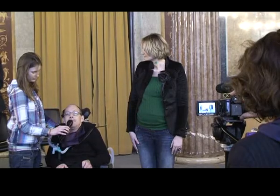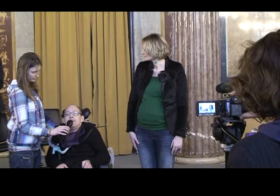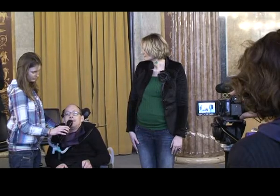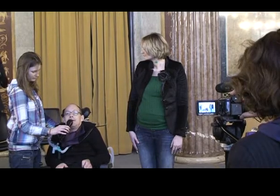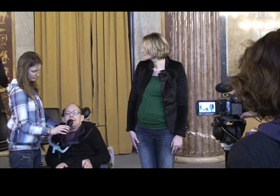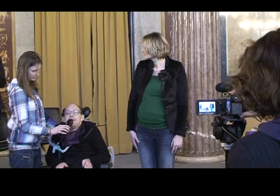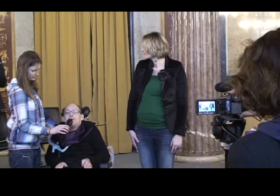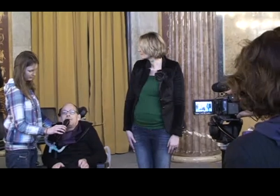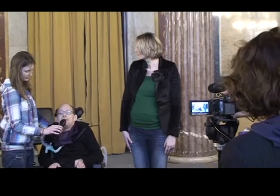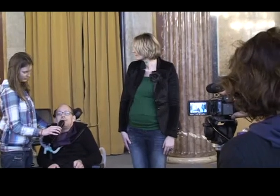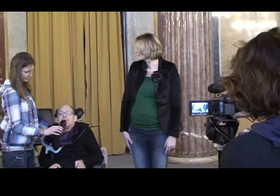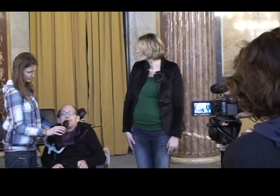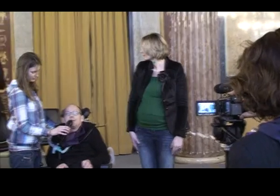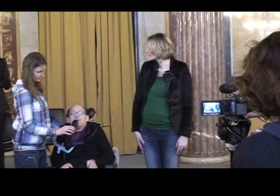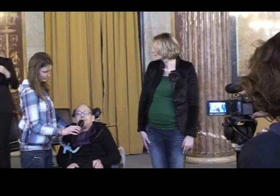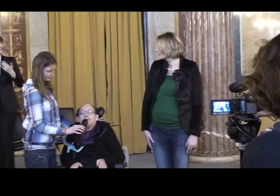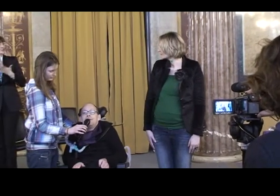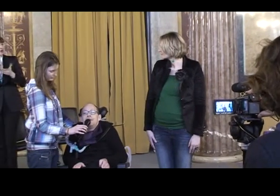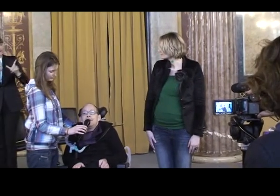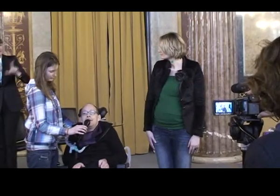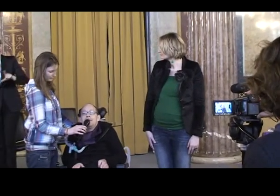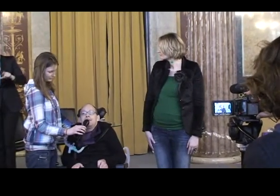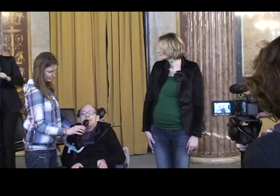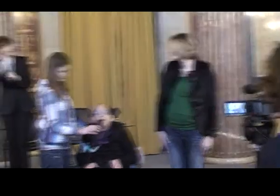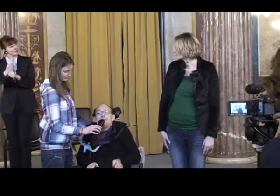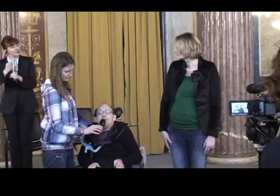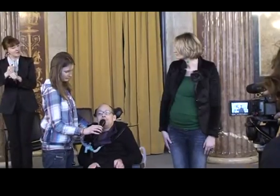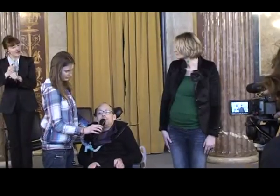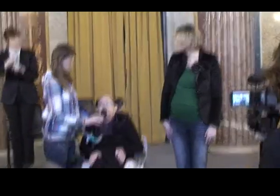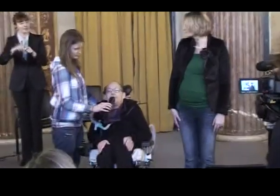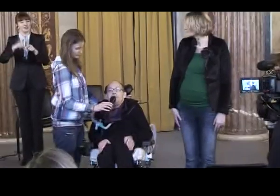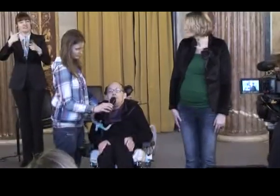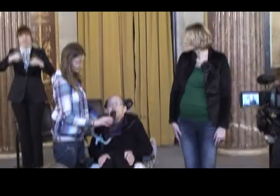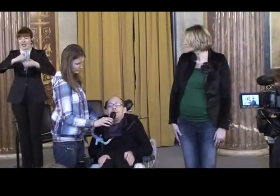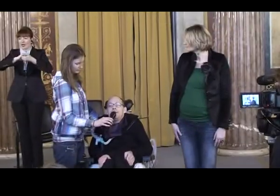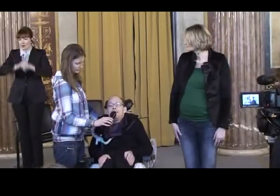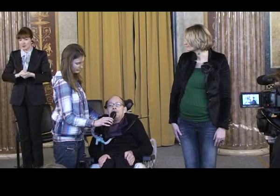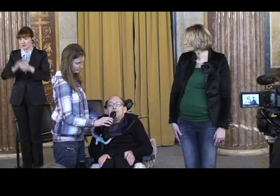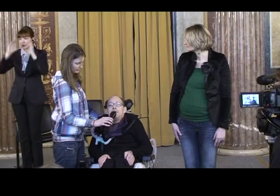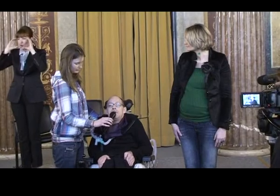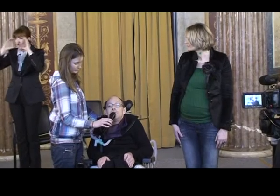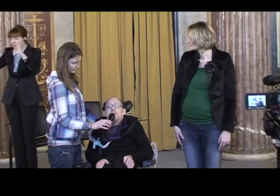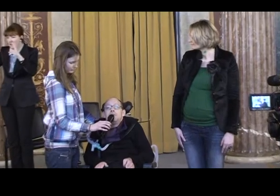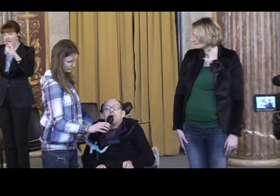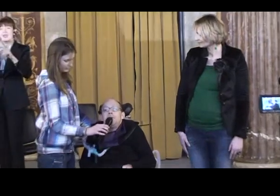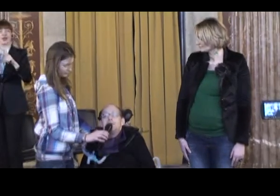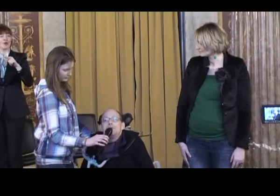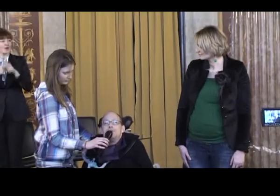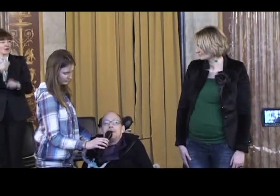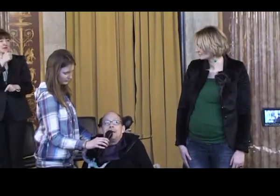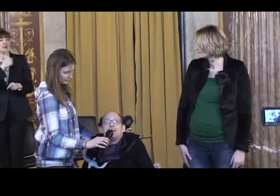wir auch eine Veranstaltung von den zwei Clubs ÖVP, dem Grünen Club